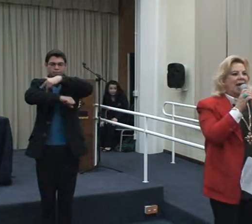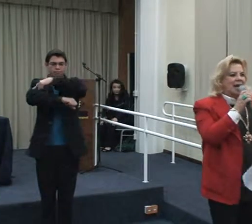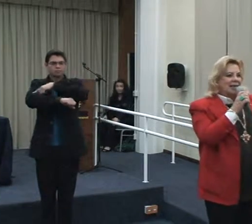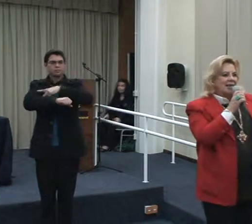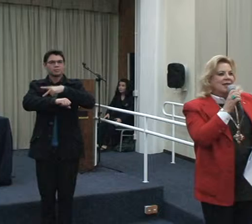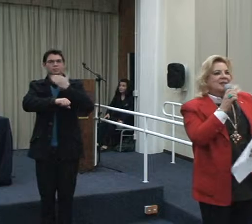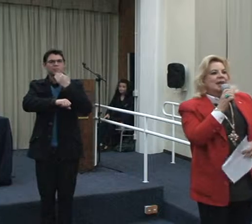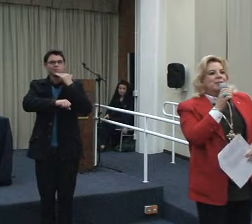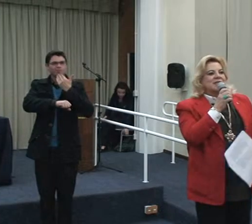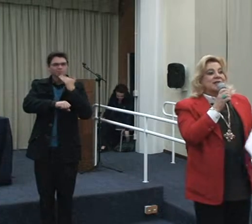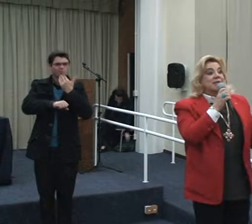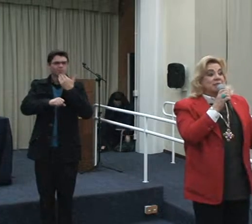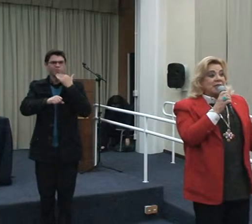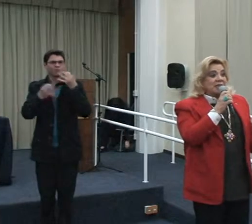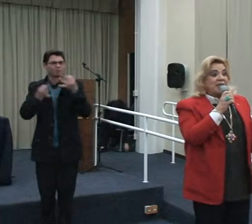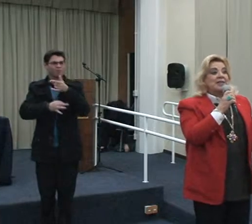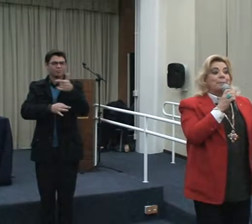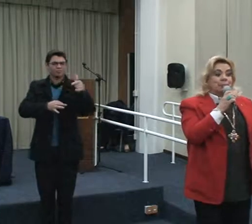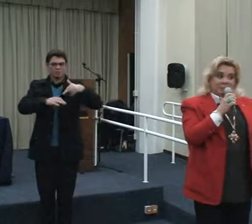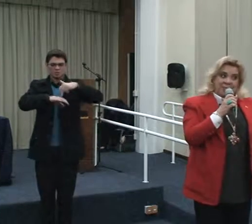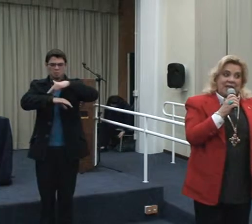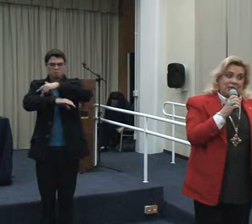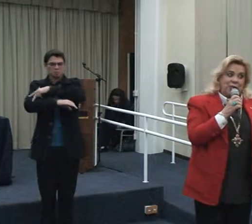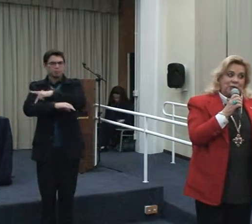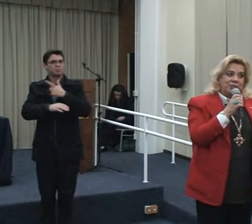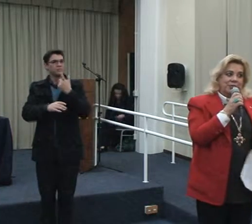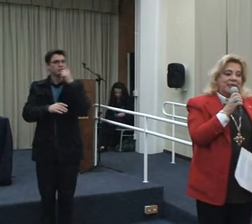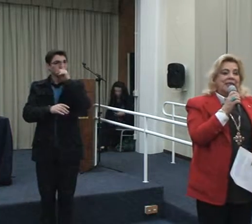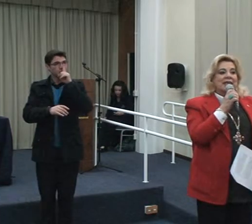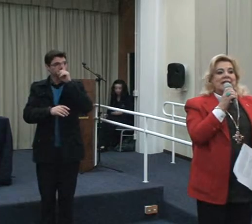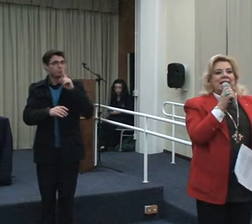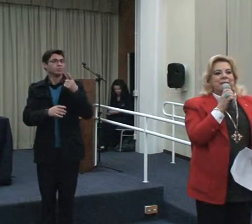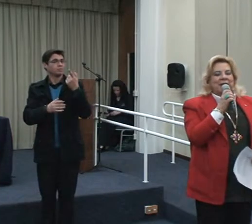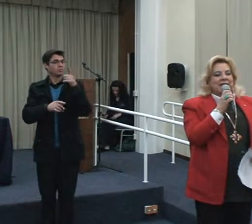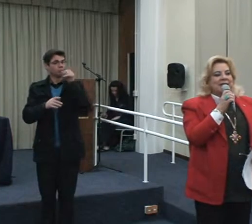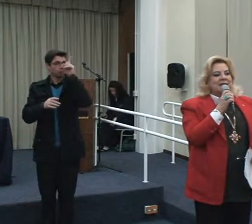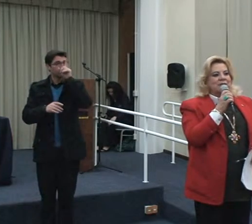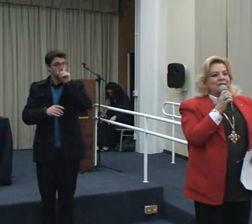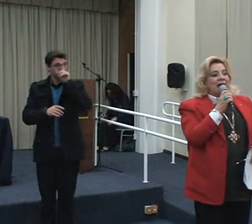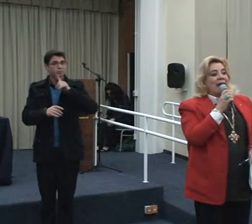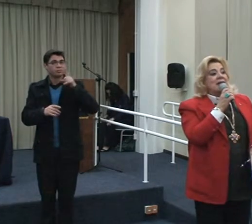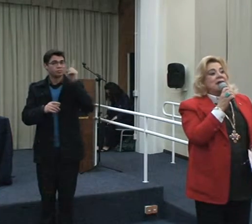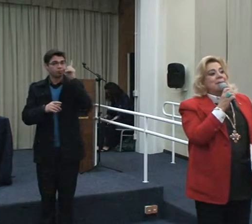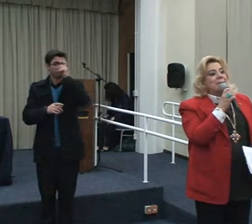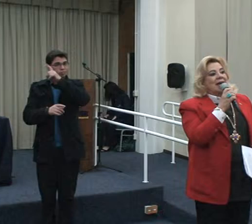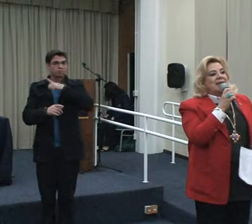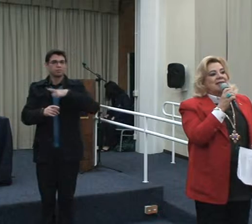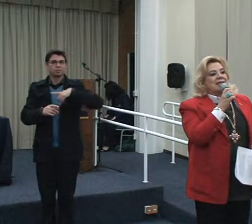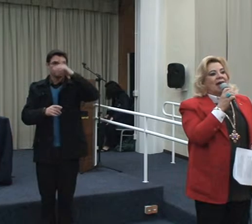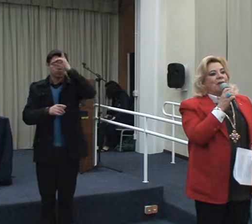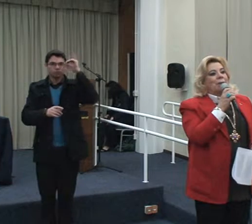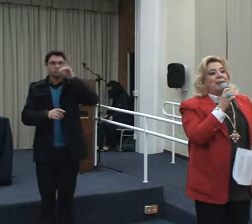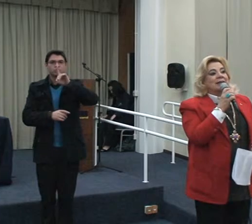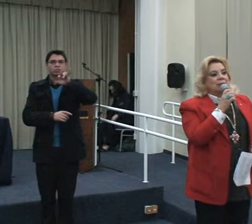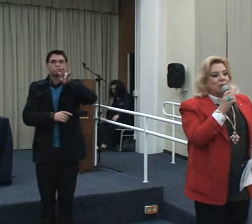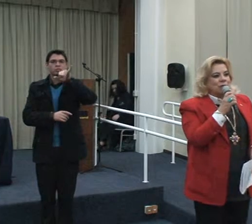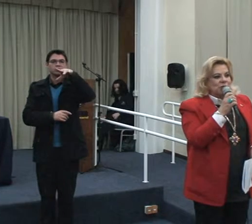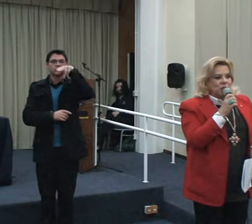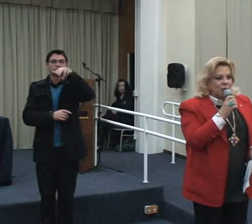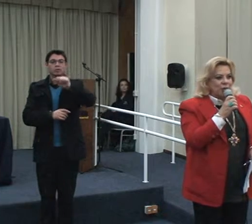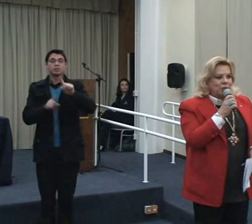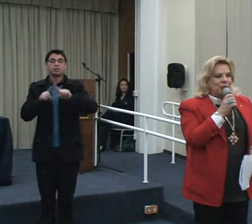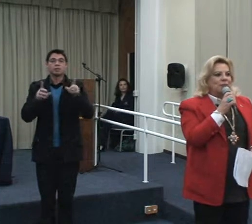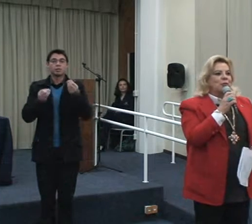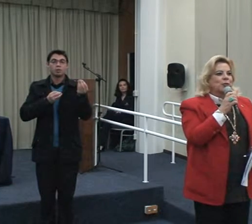tentou me ajudar, demos entrevista na frente do Divina, a imprensa esteve lá, mas o